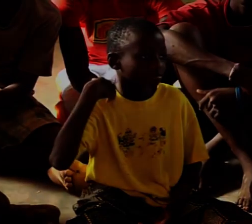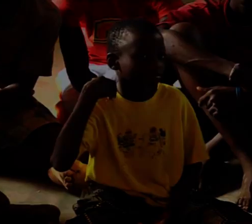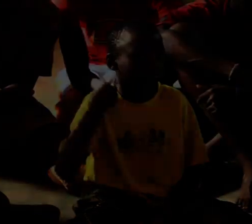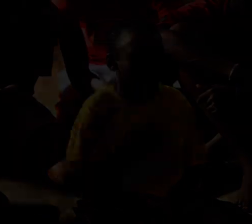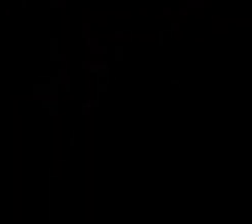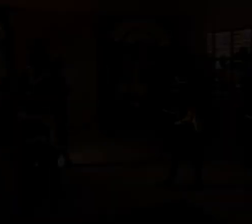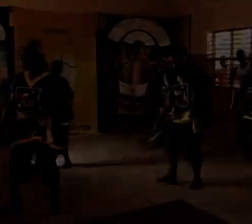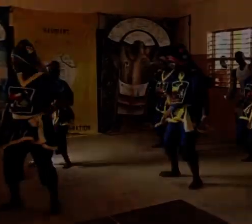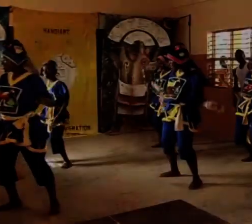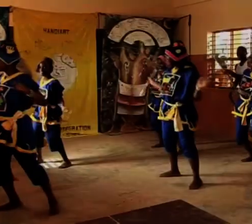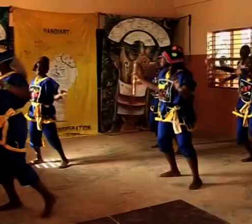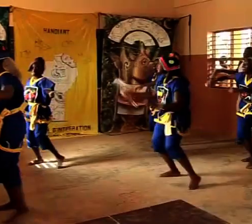m'aide.